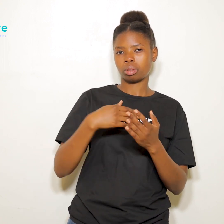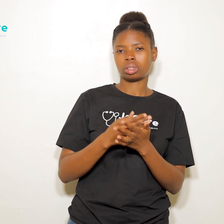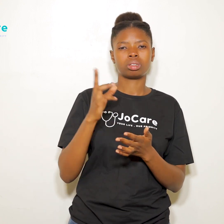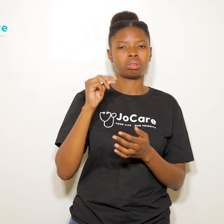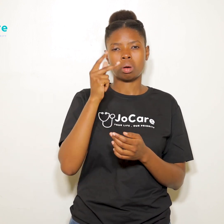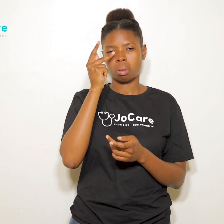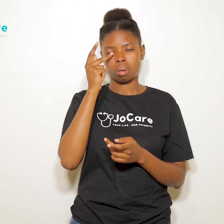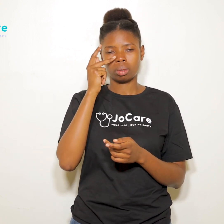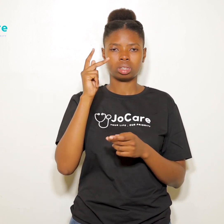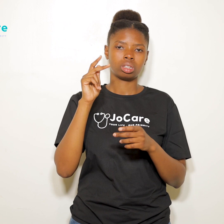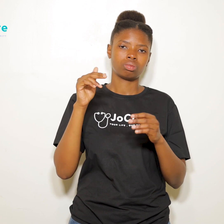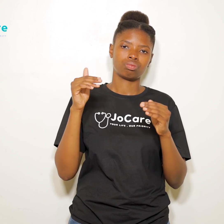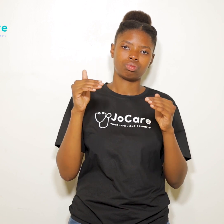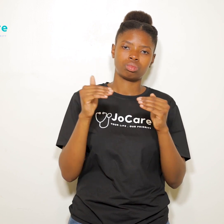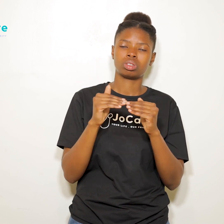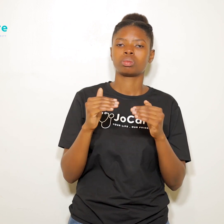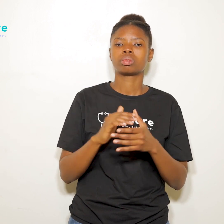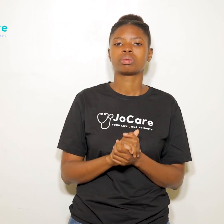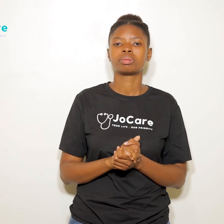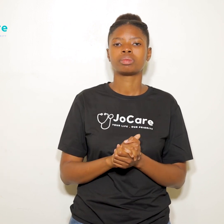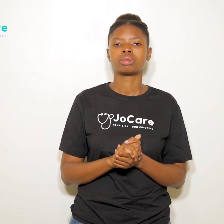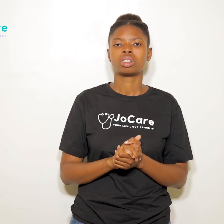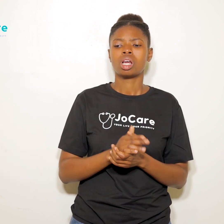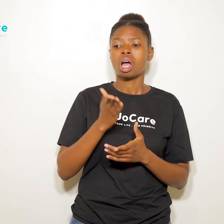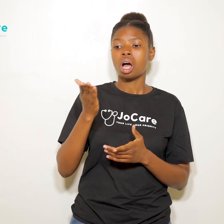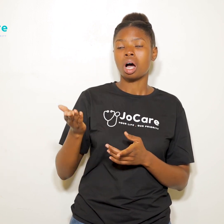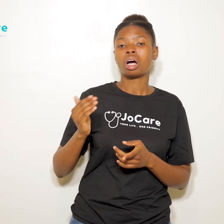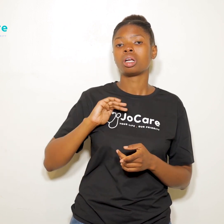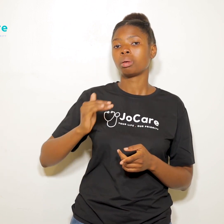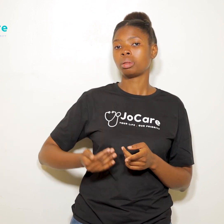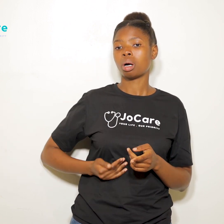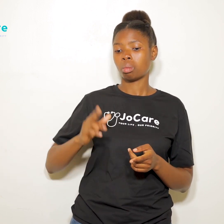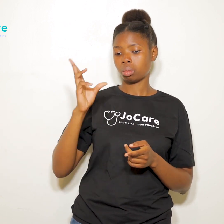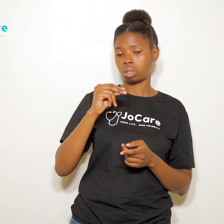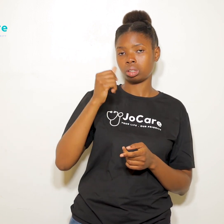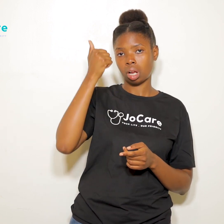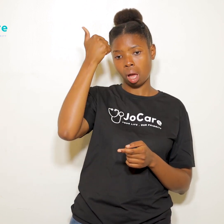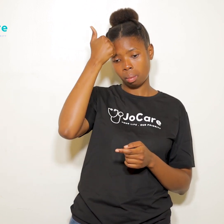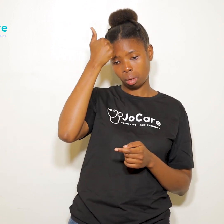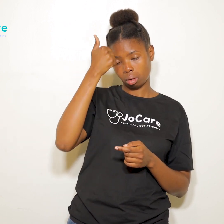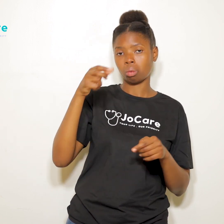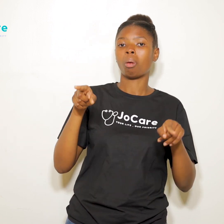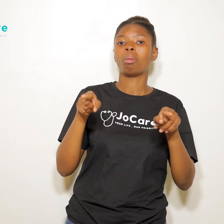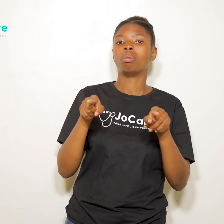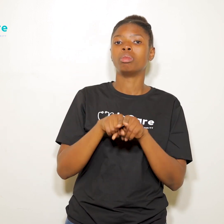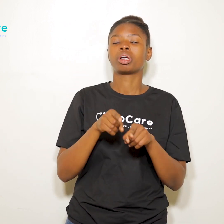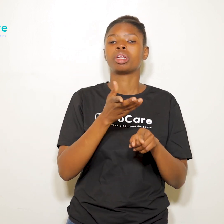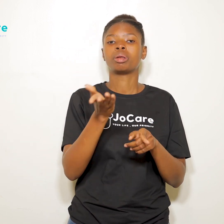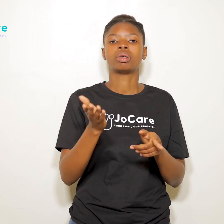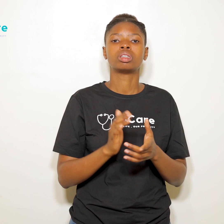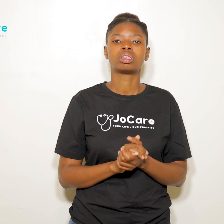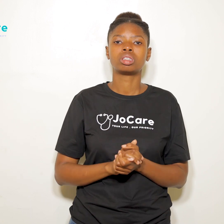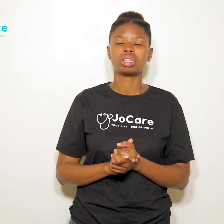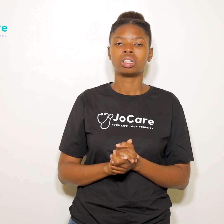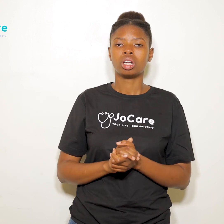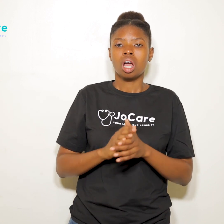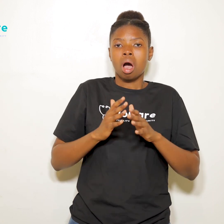hari abatabigira, bikaba byabaho ibyo byose ariko bikaba bucece nimba ariko nabyita ntabimenye